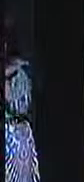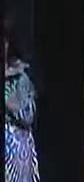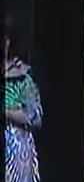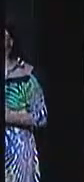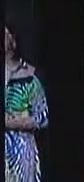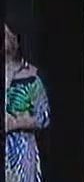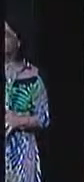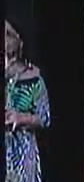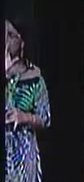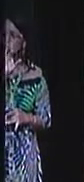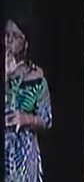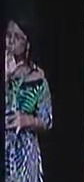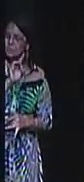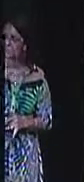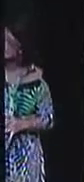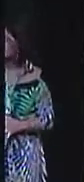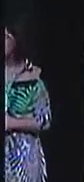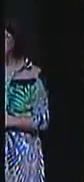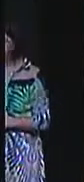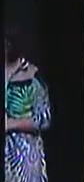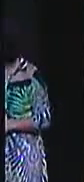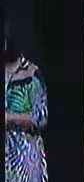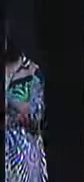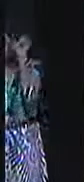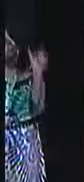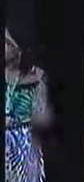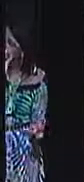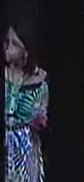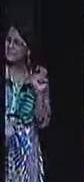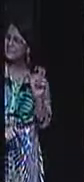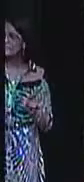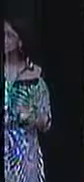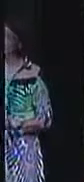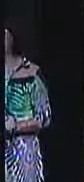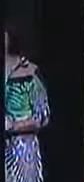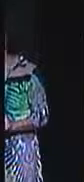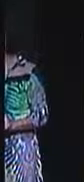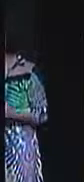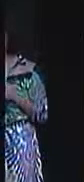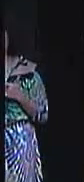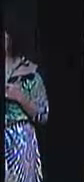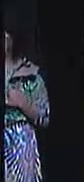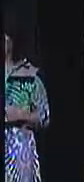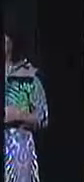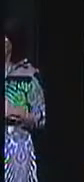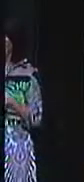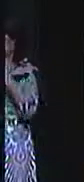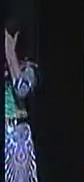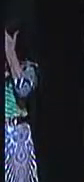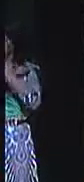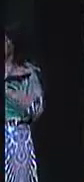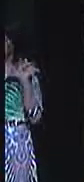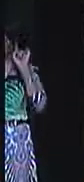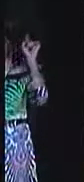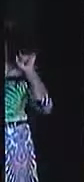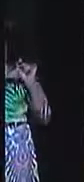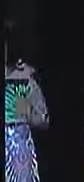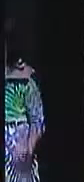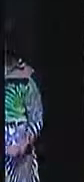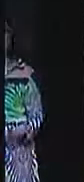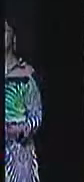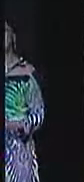peço por cada um aqui senhor que porventura senhor esteja passando por um problema uma situação e que se